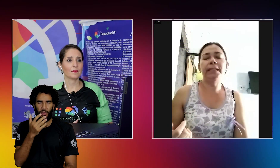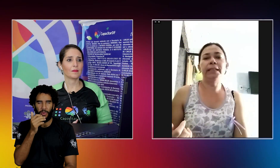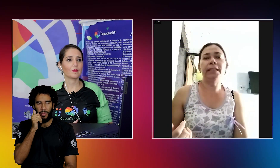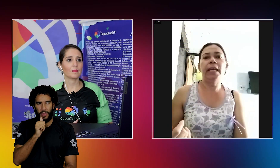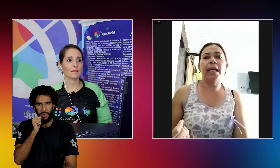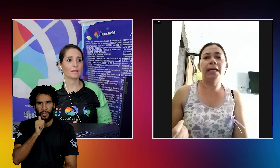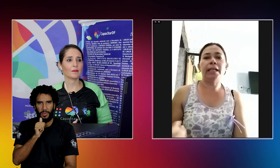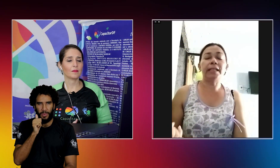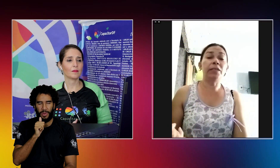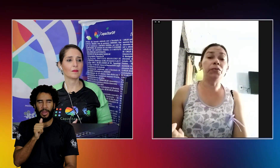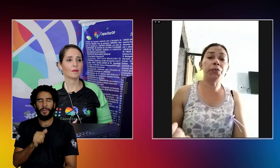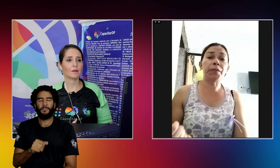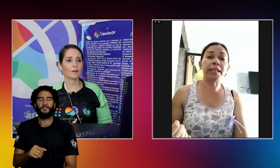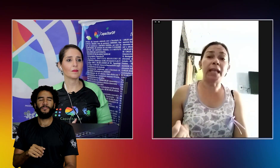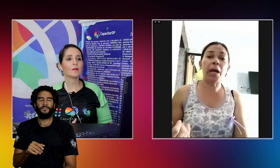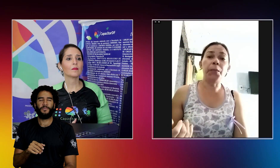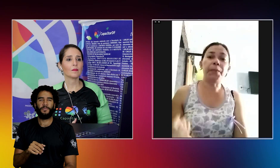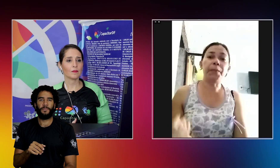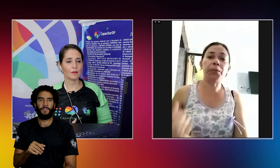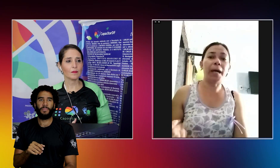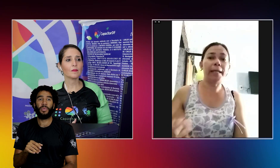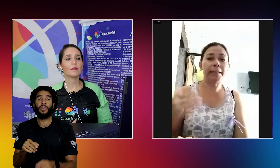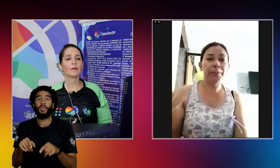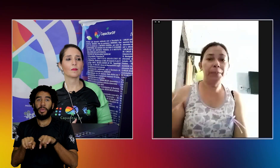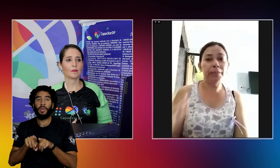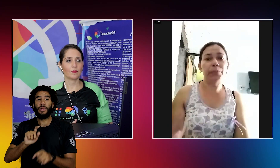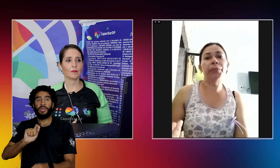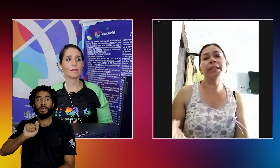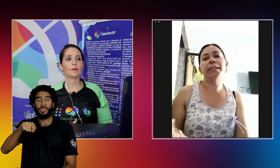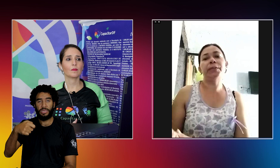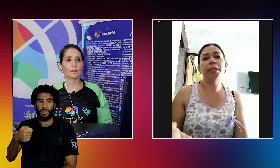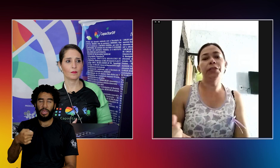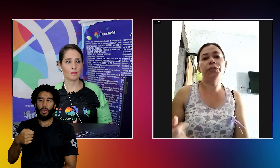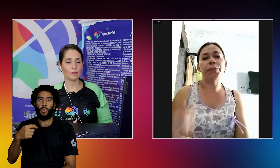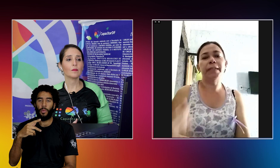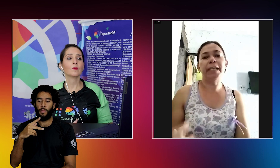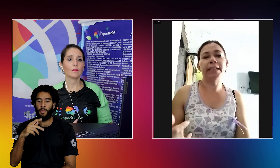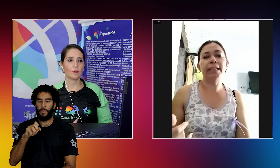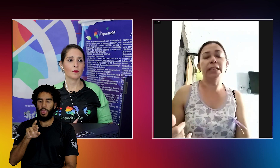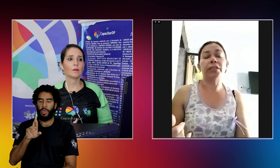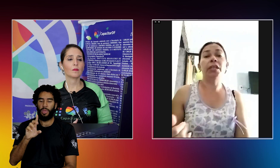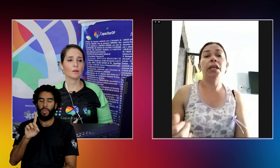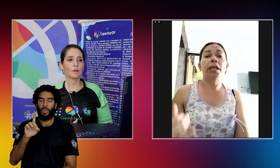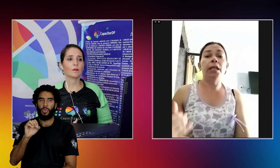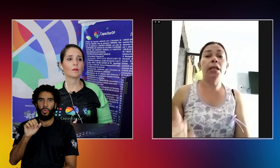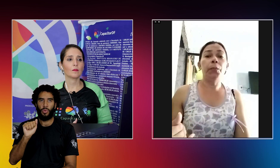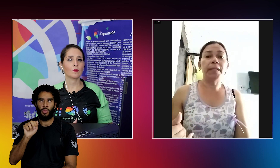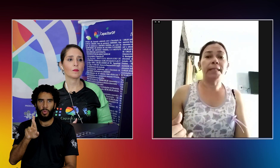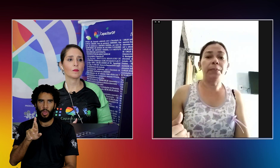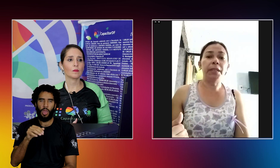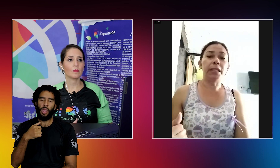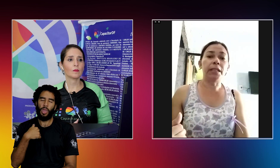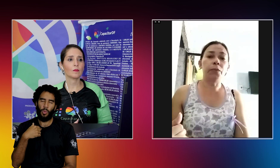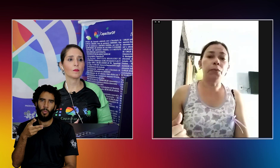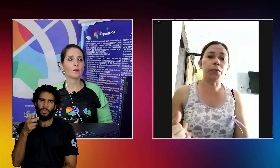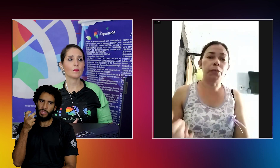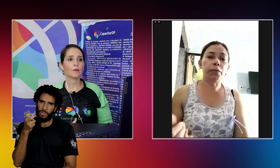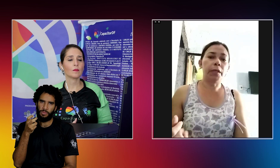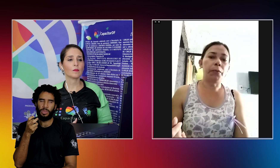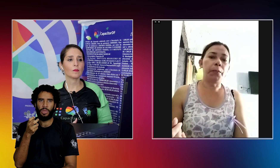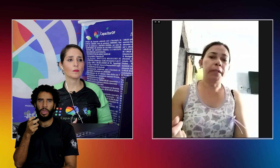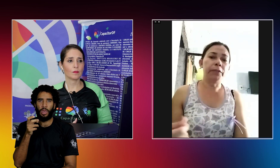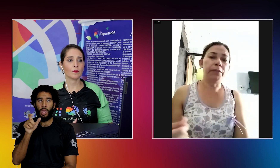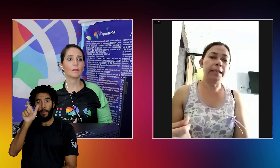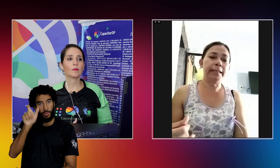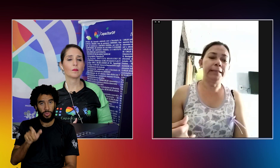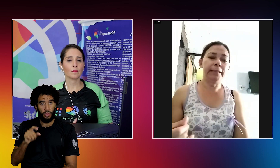e era a questão de um sinal me perdoar, também no contexto religioso, né, da igreja. Eu percebi que o surdo que eu